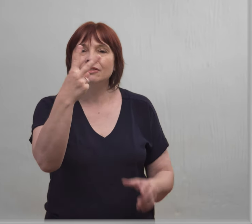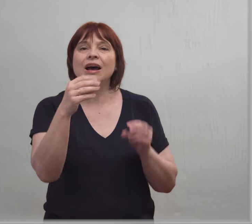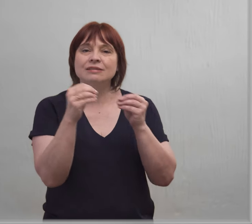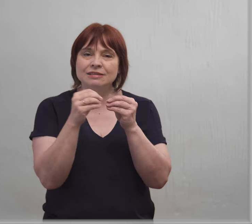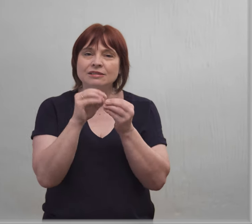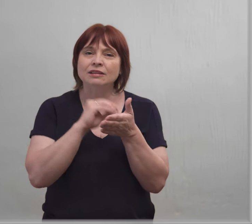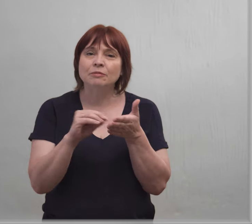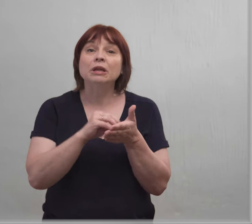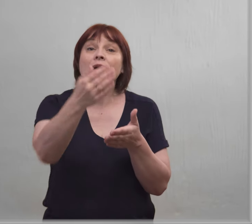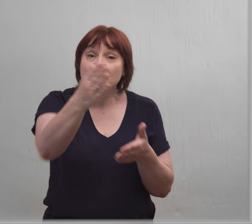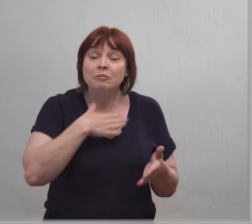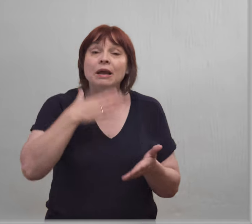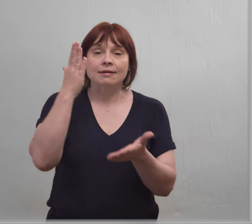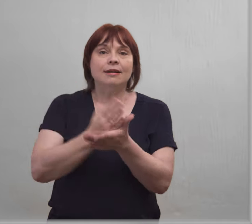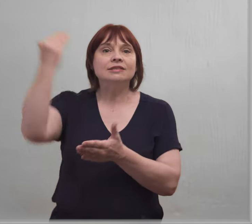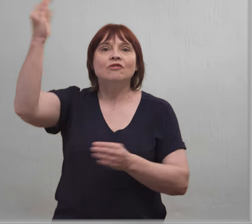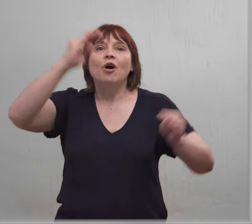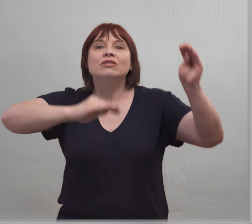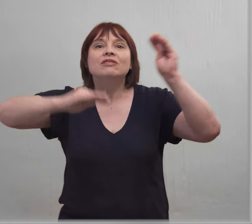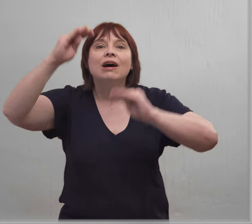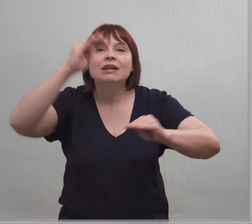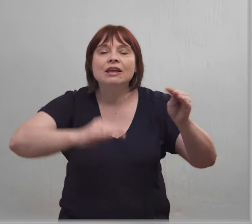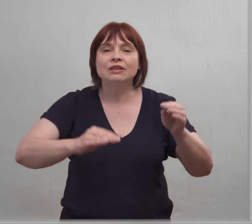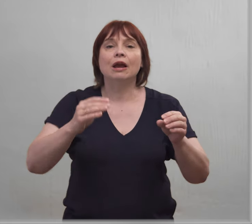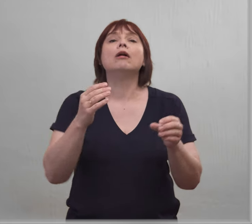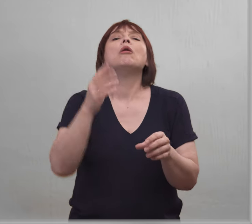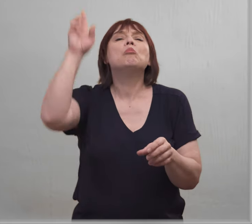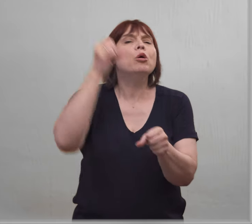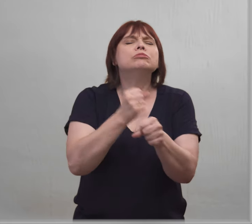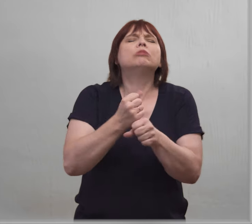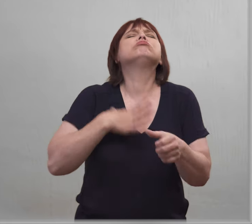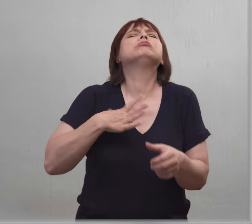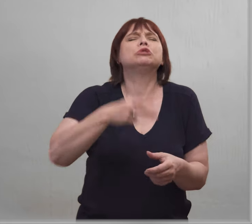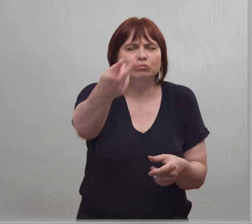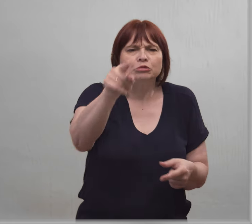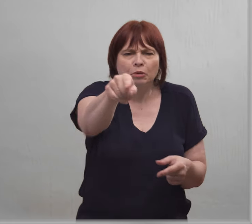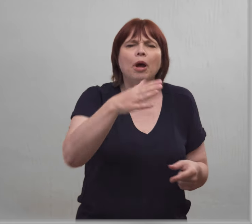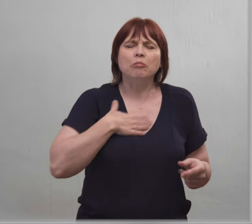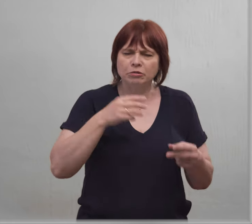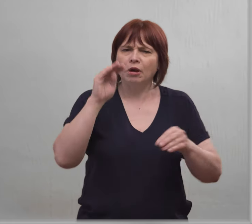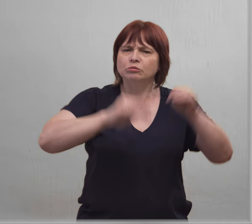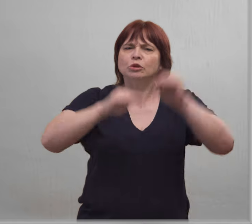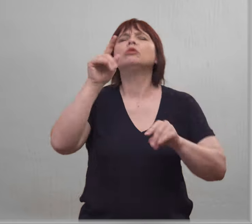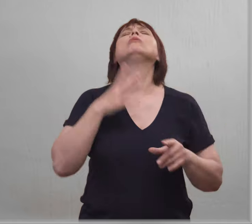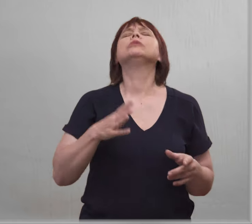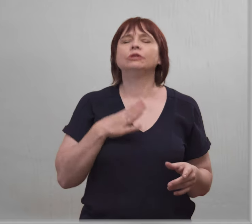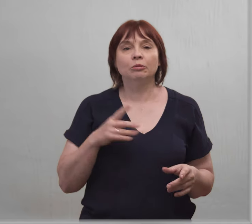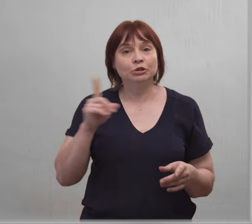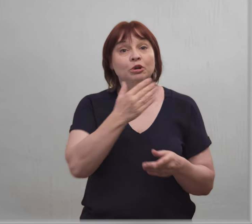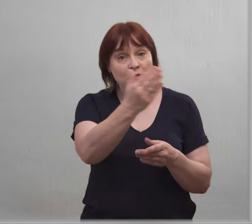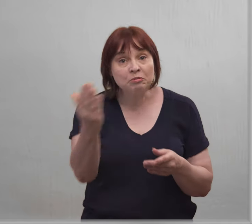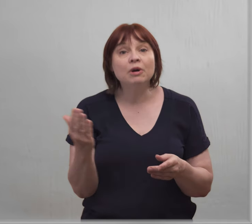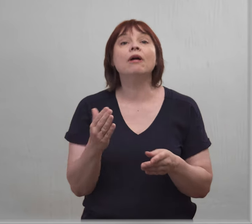Христе на добрые дела, которые Бог предназначил нам исполнять. Бог предназначил нам исполнять определенные